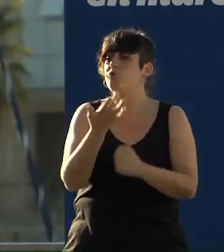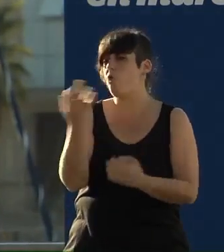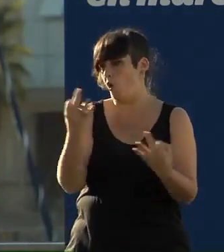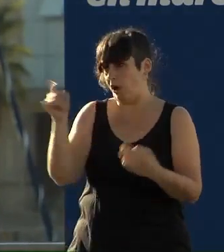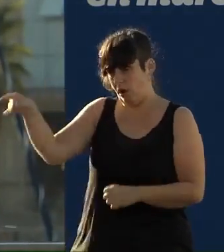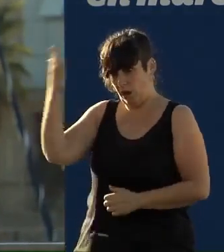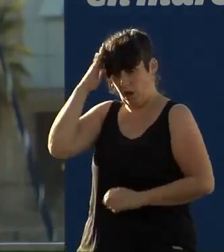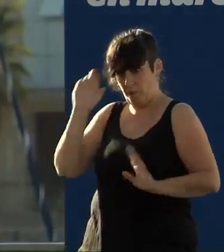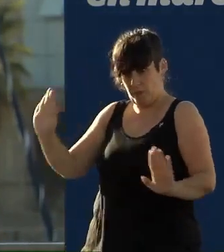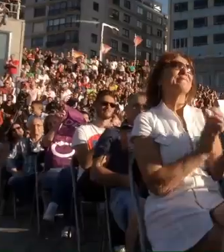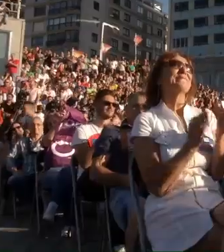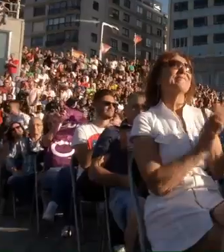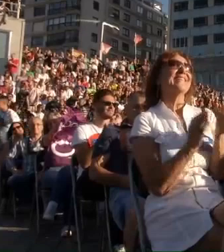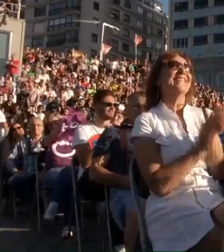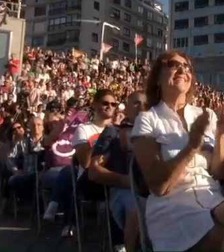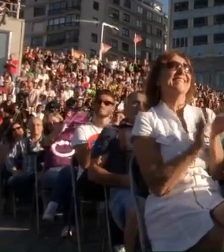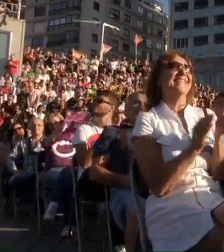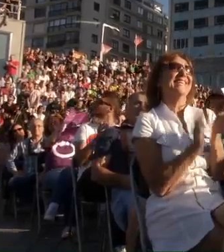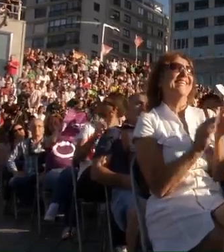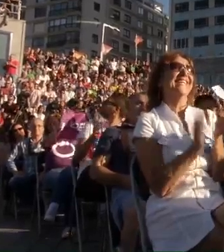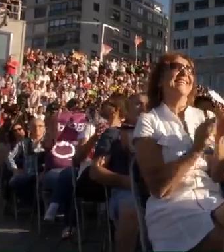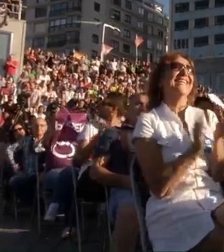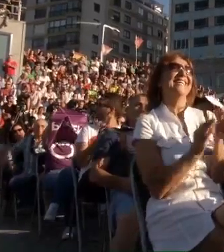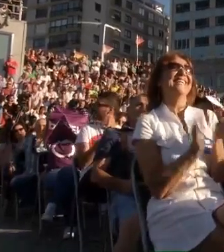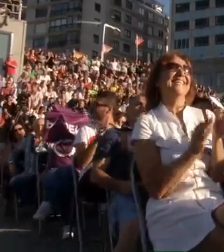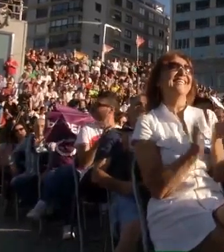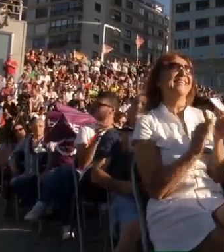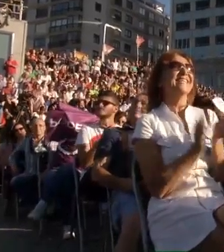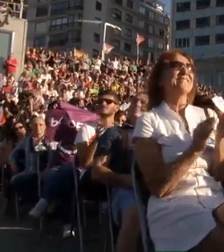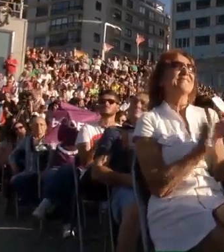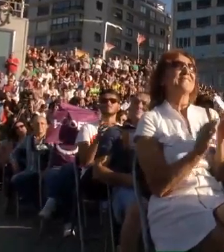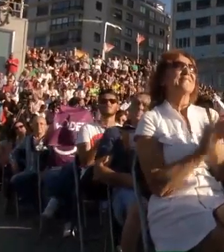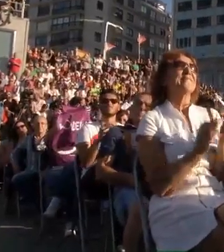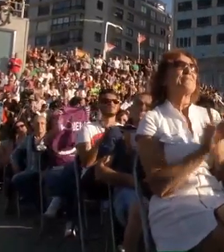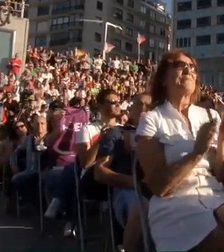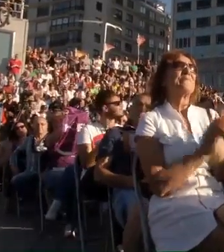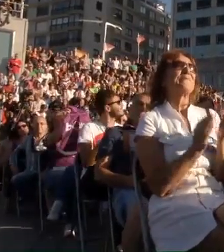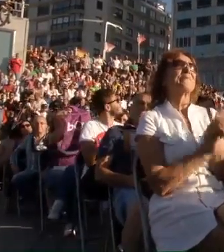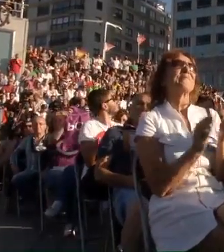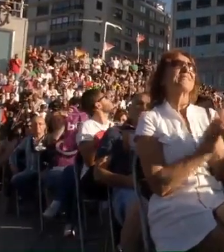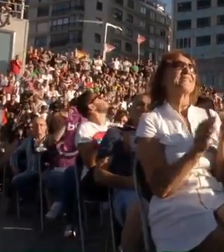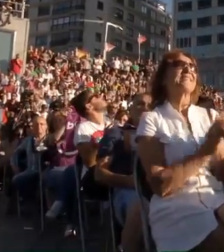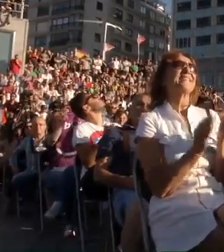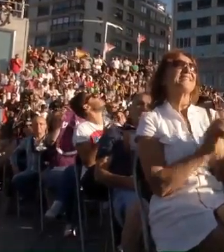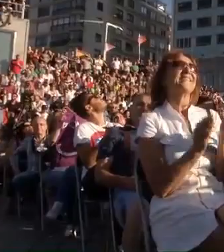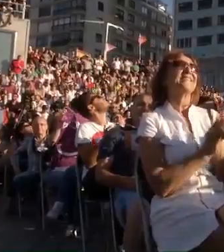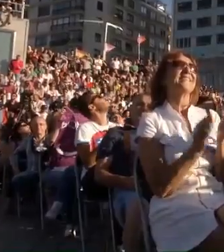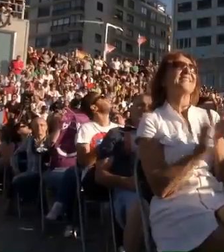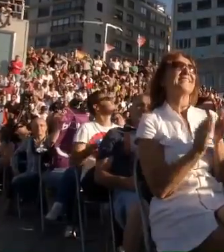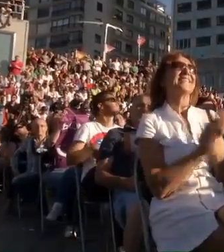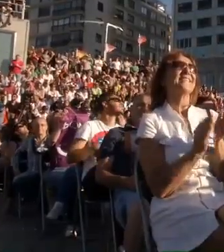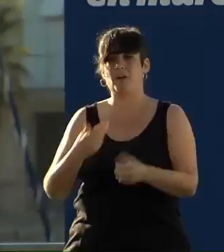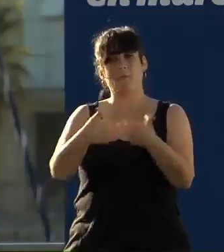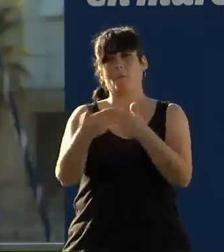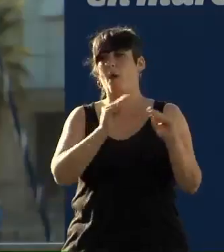cando esbarrullouse o Estado e emerxeu a nación, todas e todos vos, os mariñeiros, as mariscadoras, os que pararon a chapapote nas